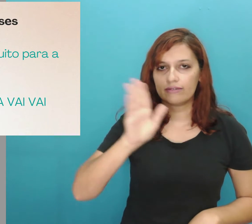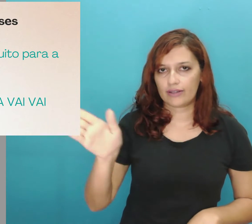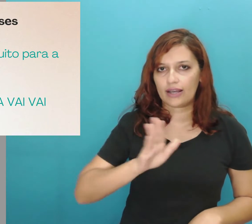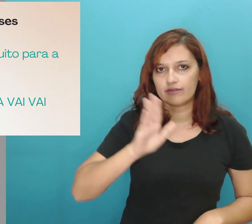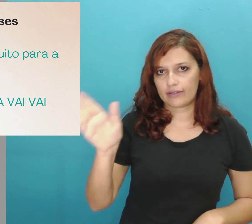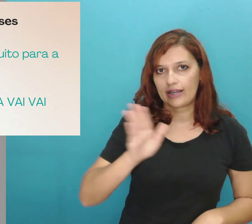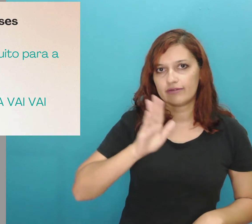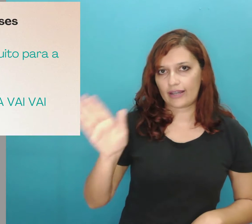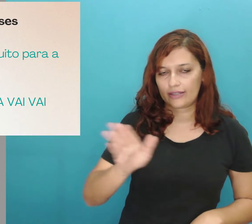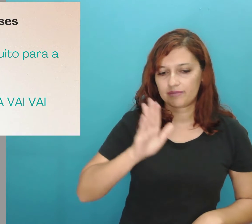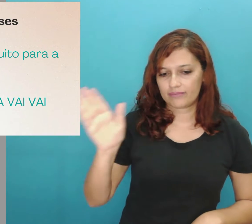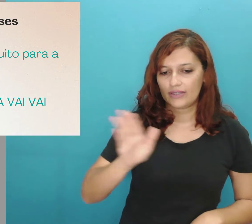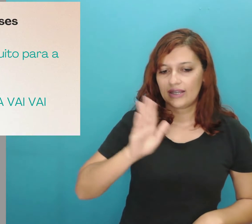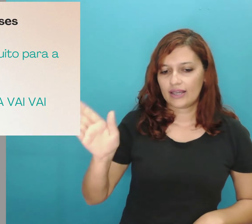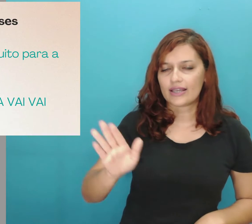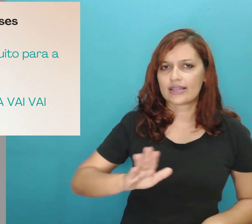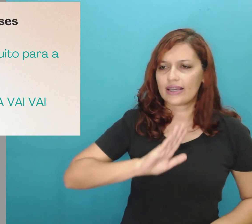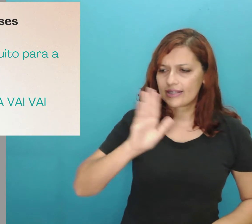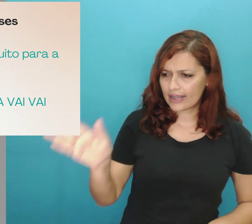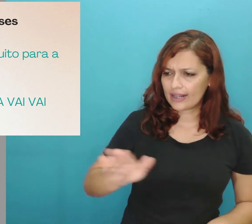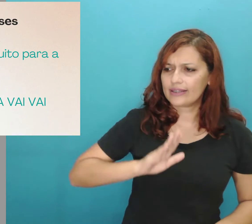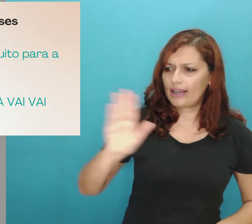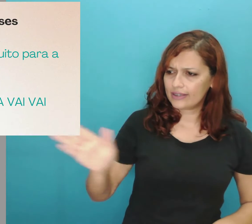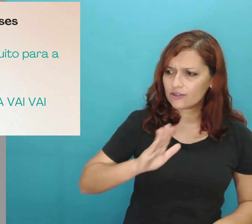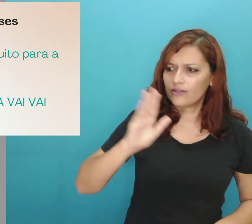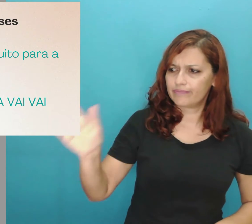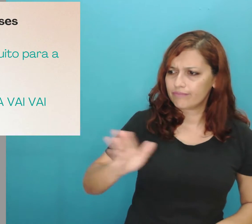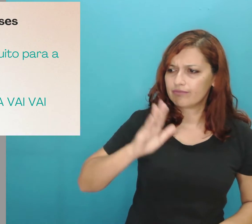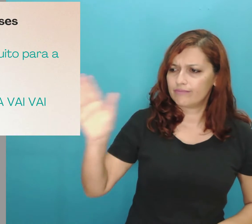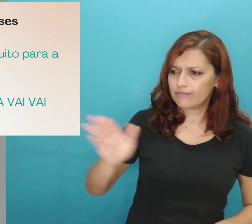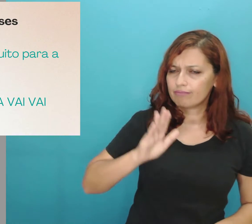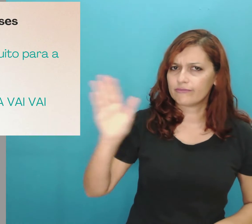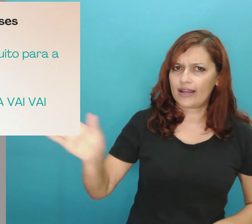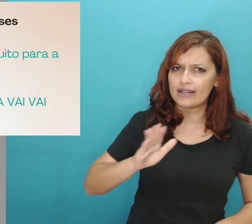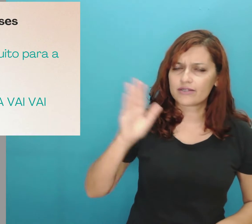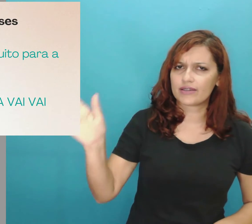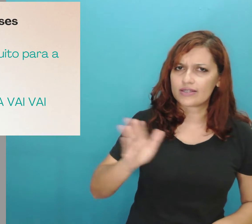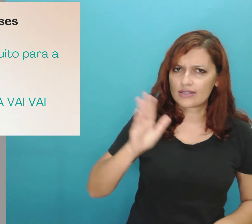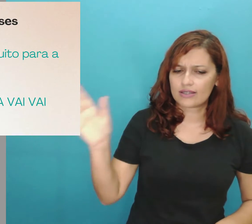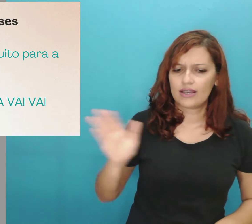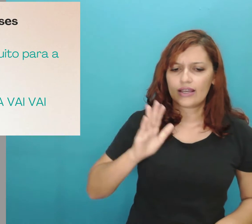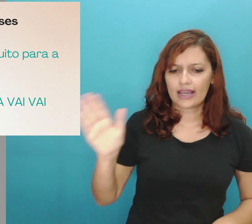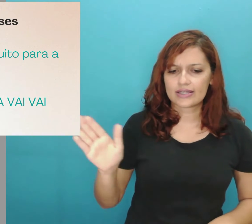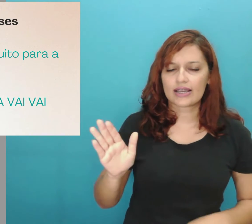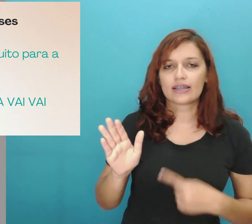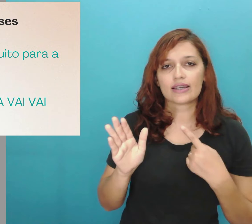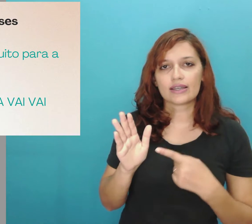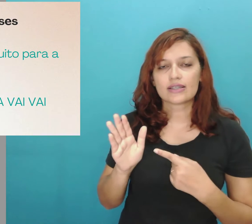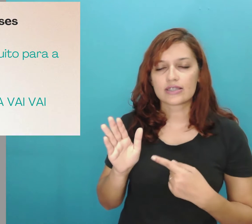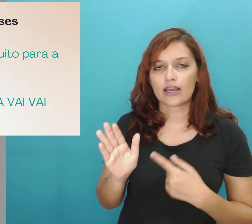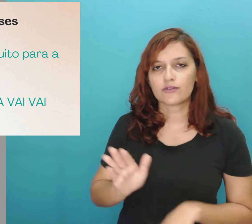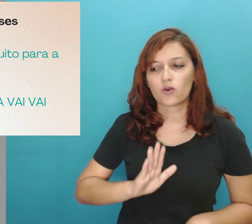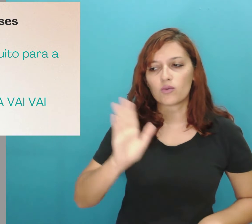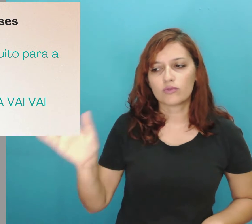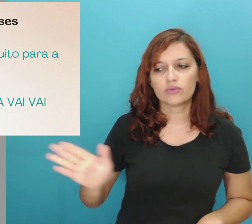vai, vai, vai. Esse aqui quer dizer que ela está indo, ó, várias vezes. Esse aqui serve como